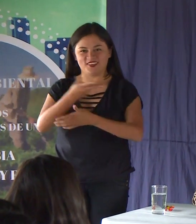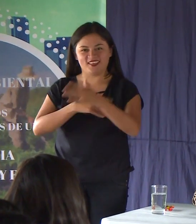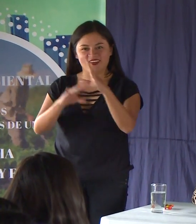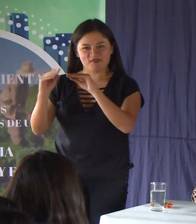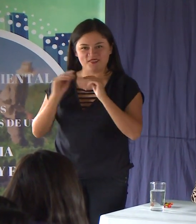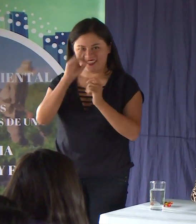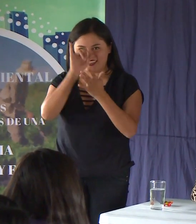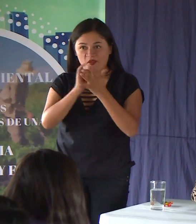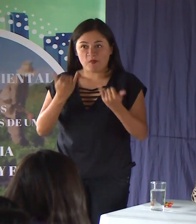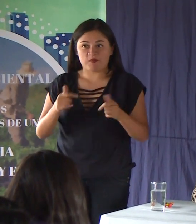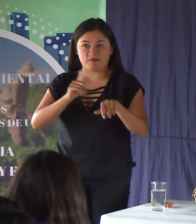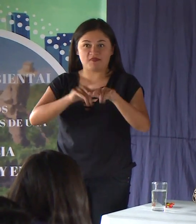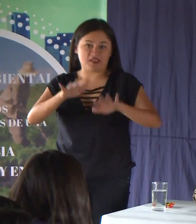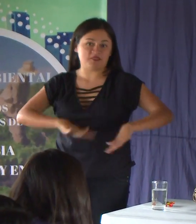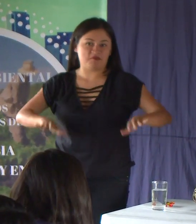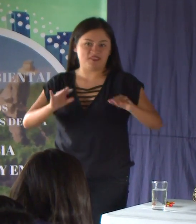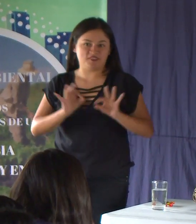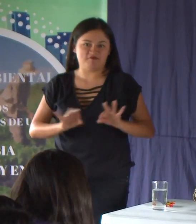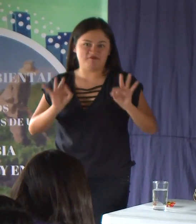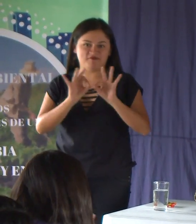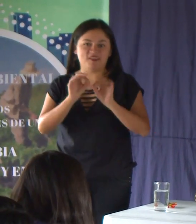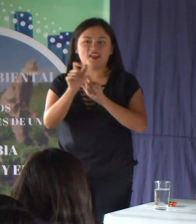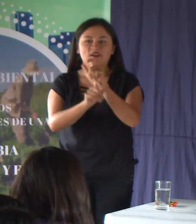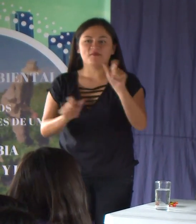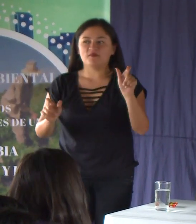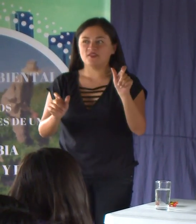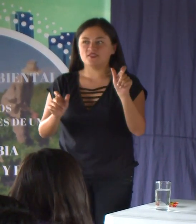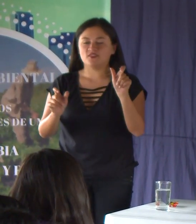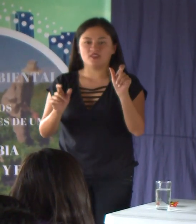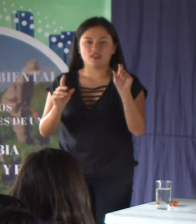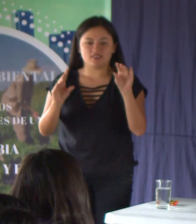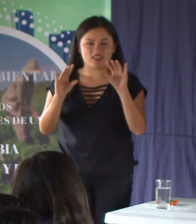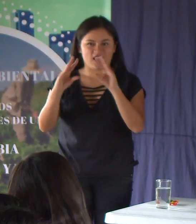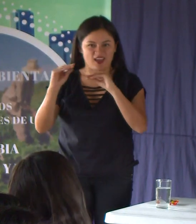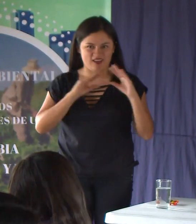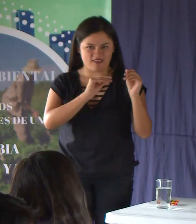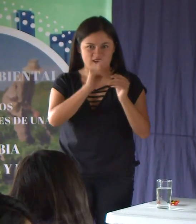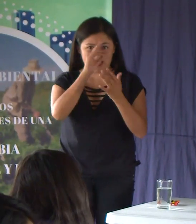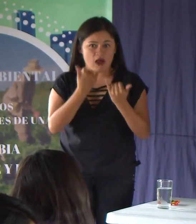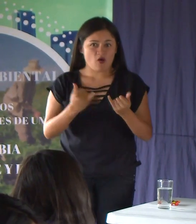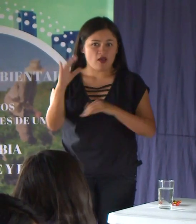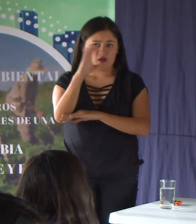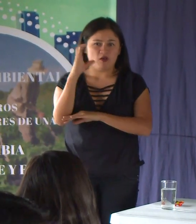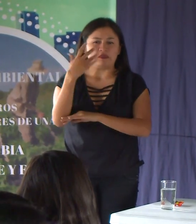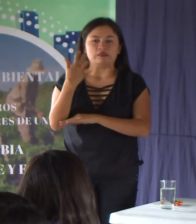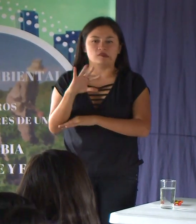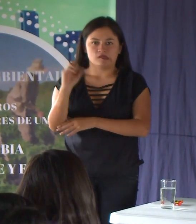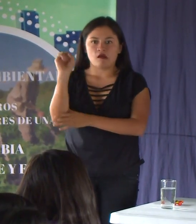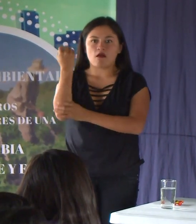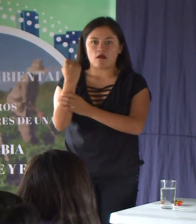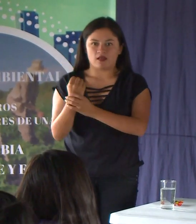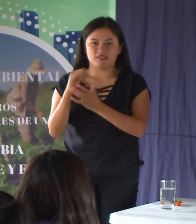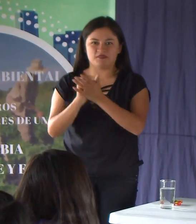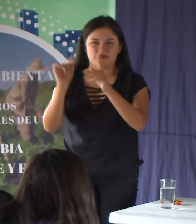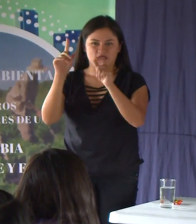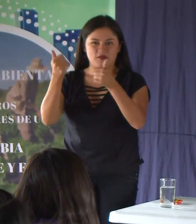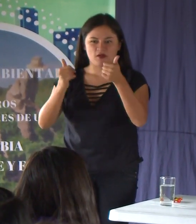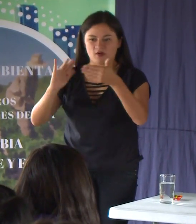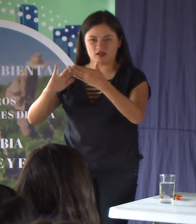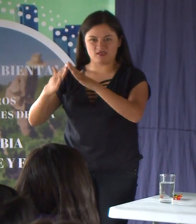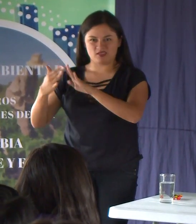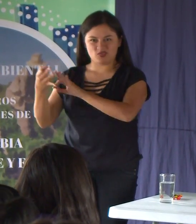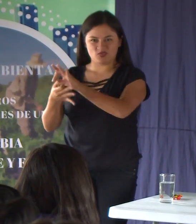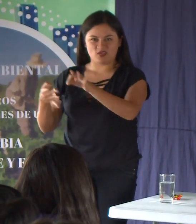licenciados. Hoy en día hay una crisis muy grande en nuestro país y es precisamente sobre la sustentabilidad de la